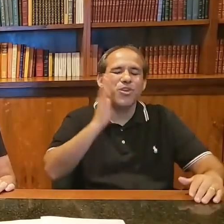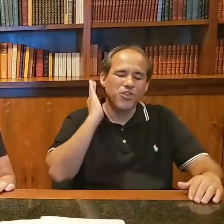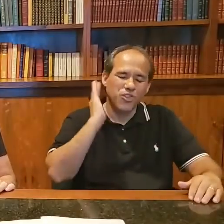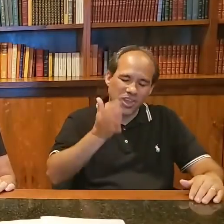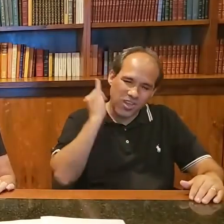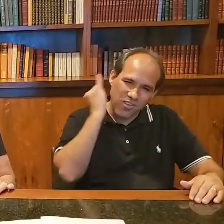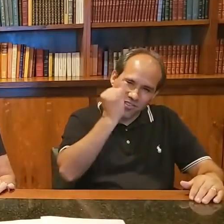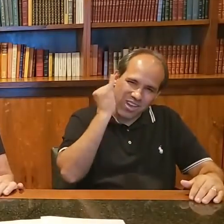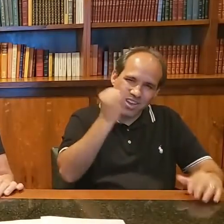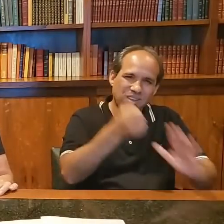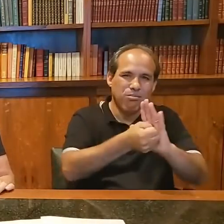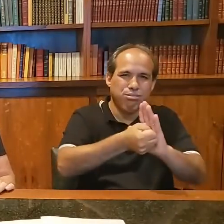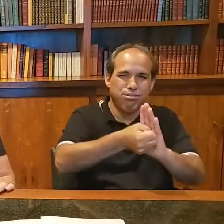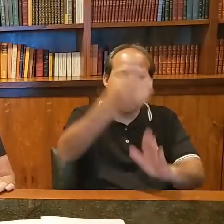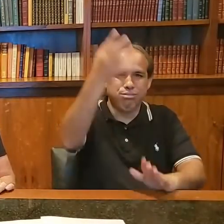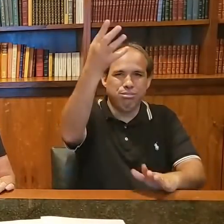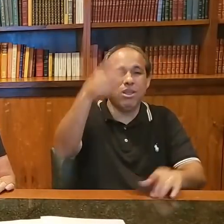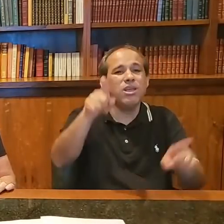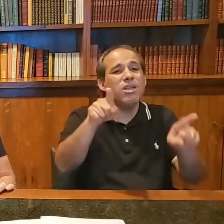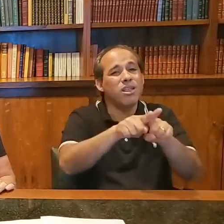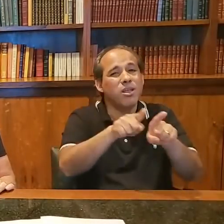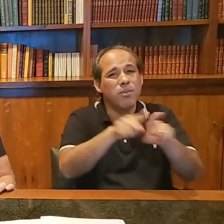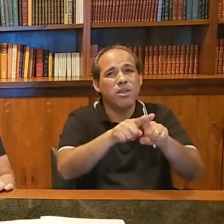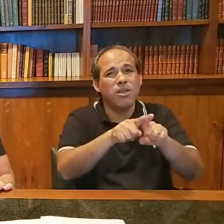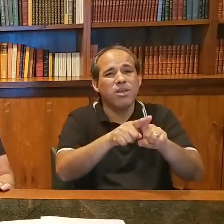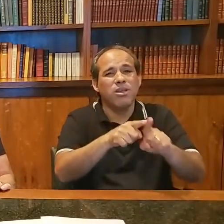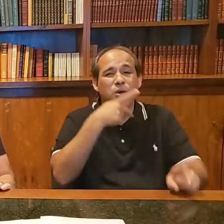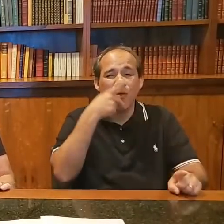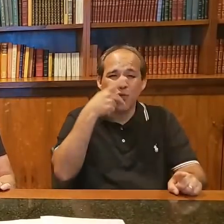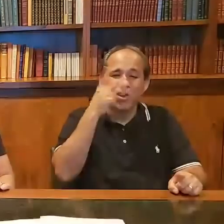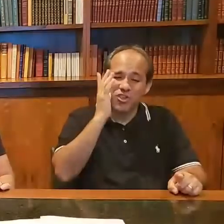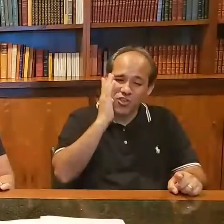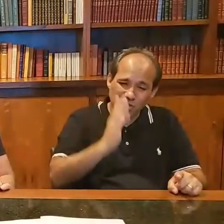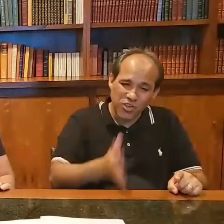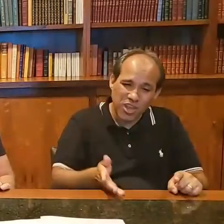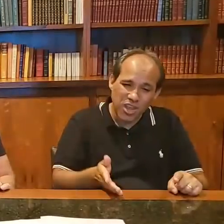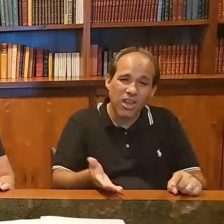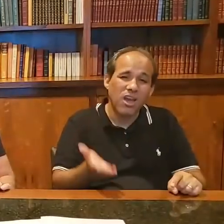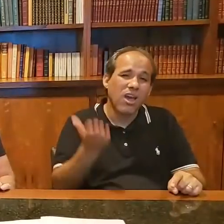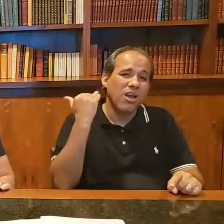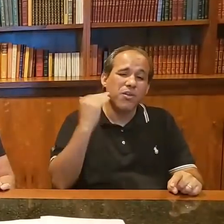É claro e falei que quando nós menos